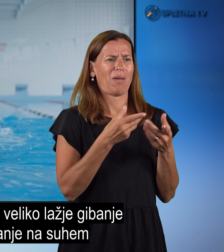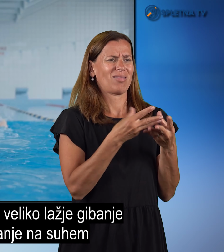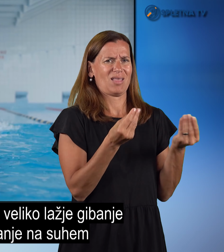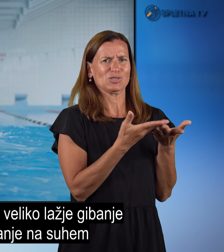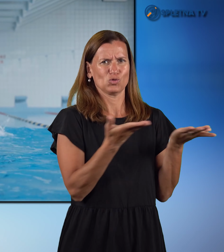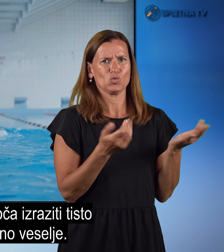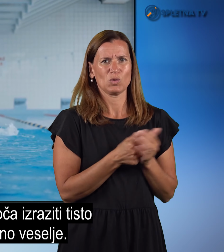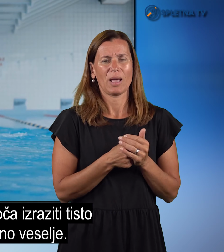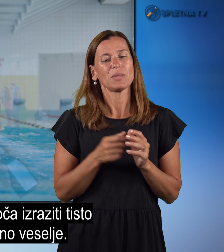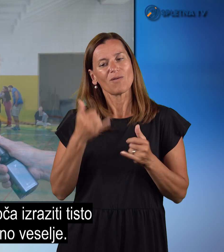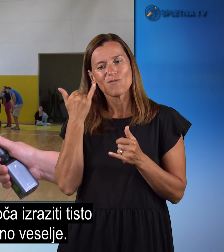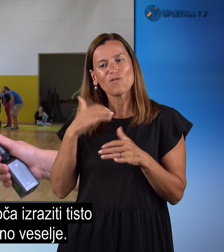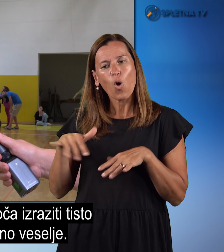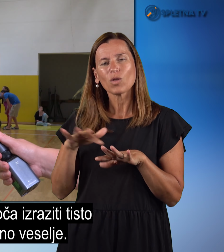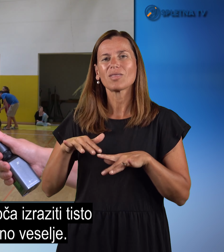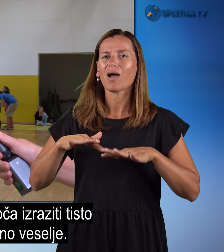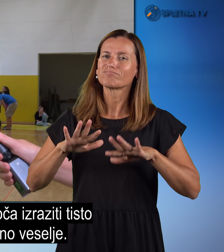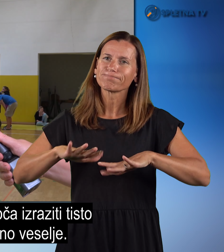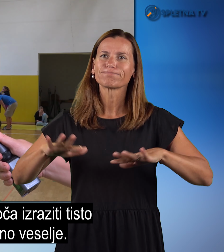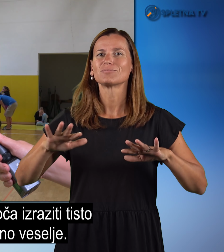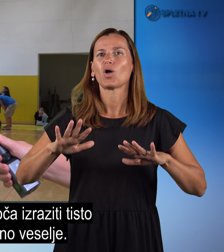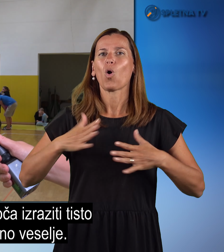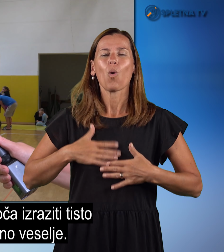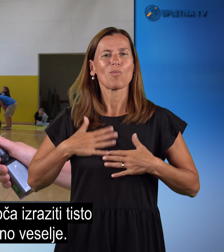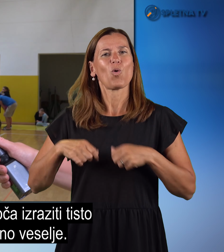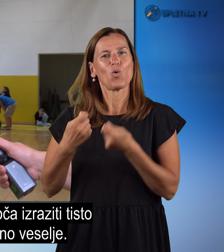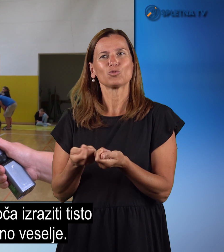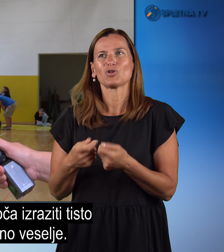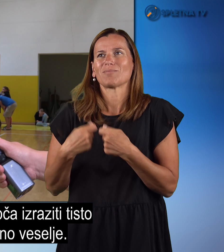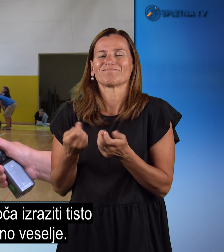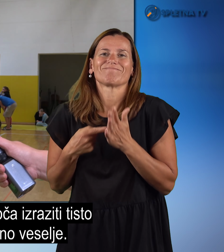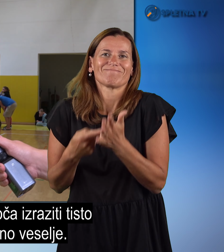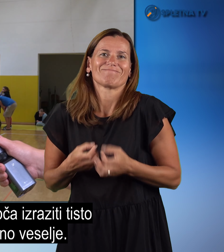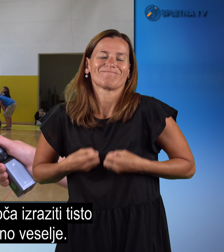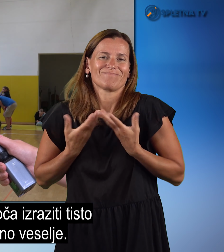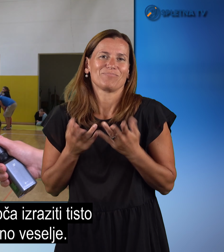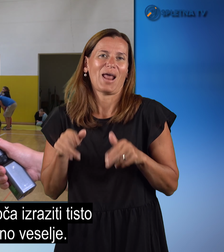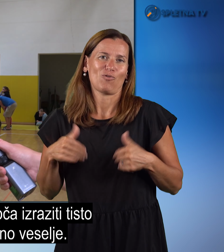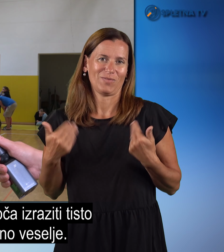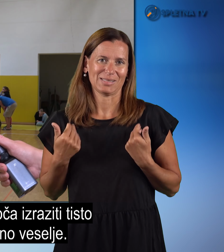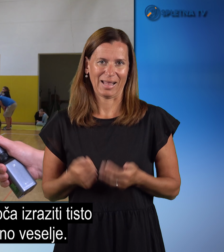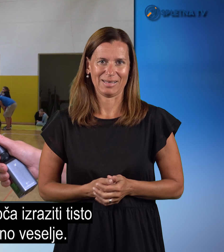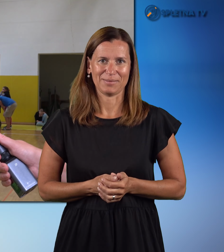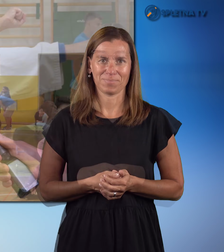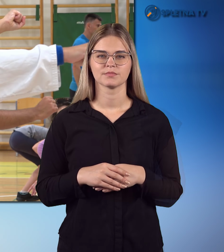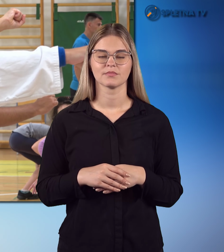na suhem. In jim res omogoča in se izrazi njihovo tisto pristno veselje.